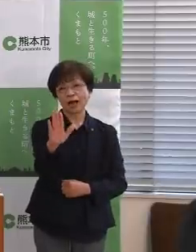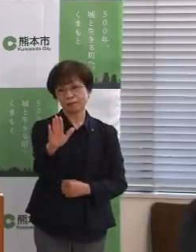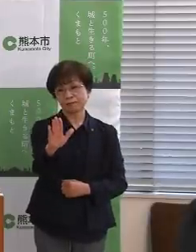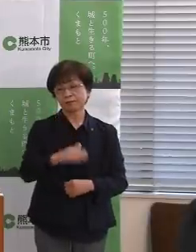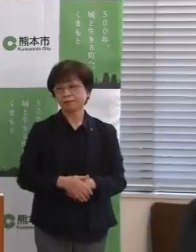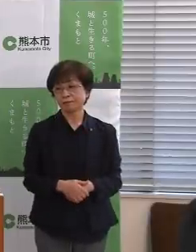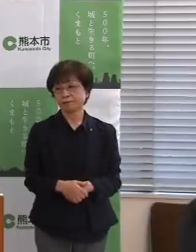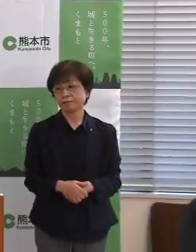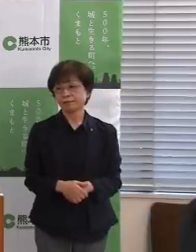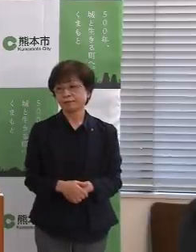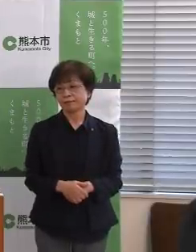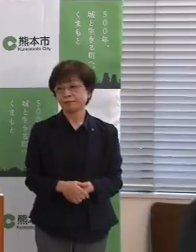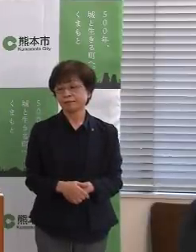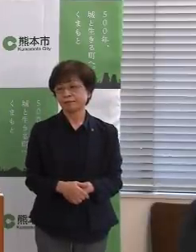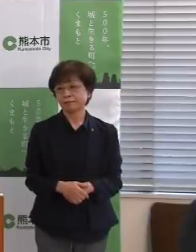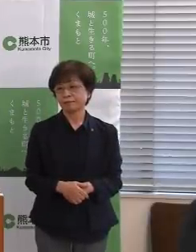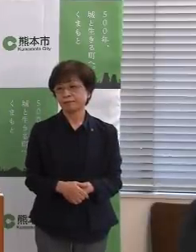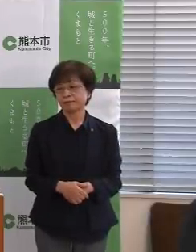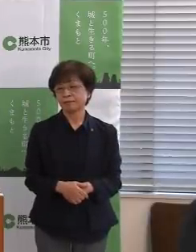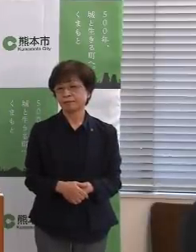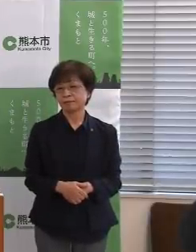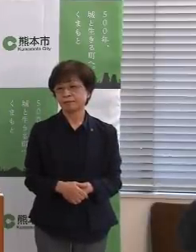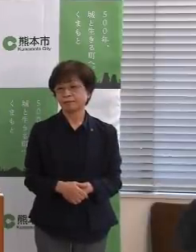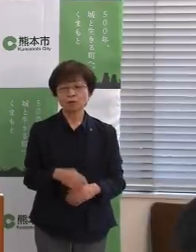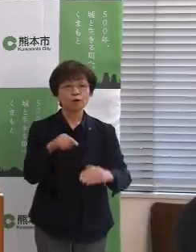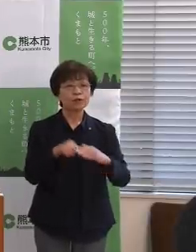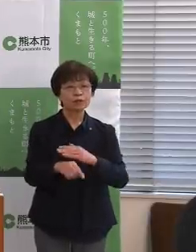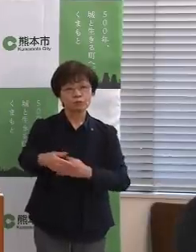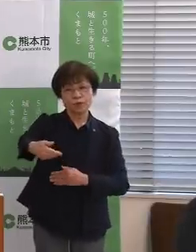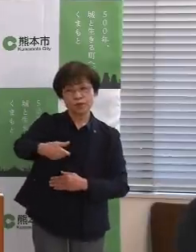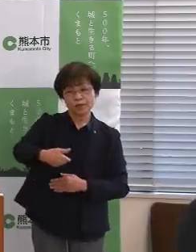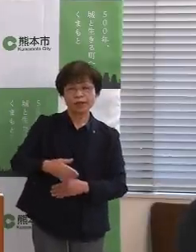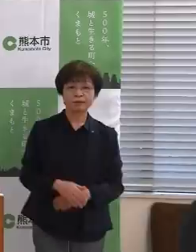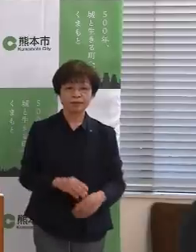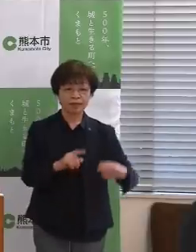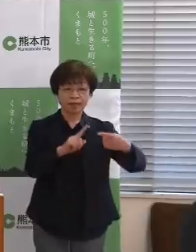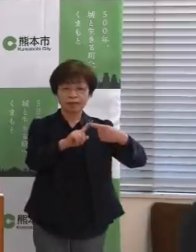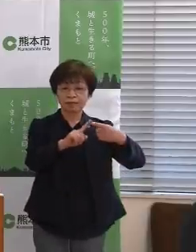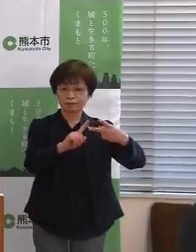リンクなしがついてない理由をちょっとお聞きしたいんですけど、 はい、 一人が